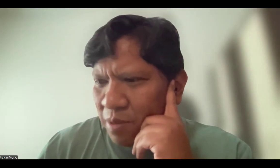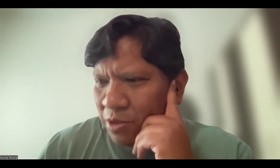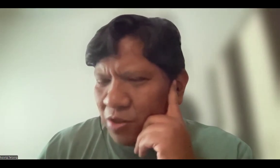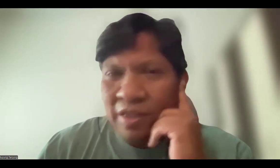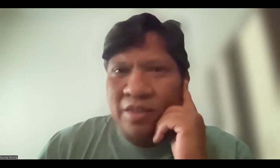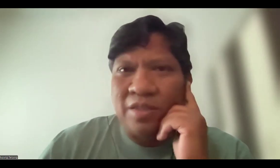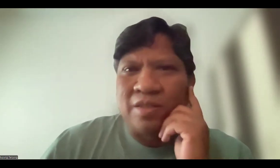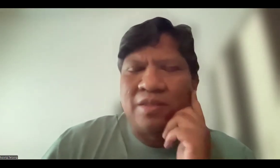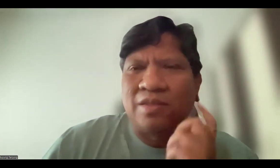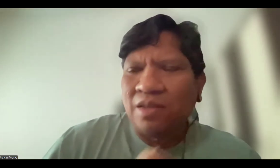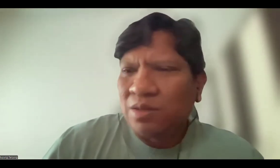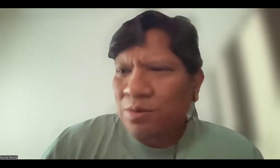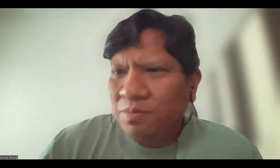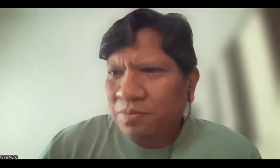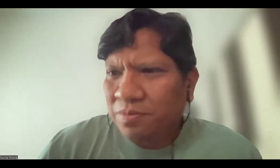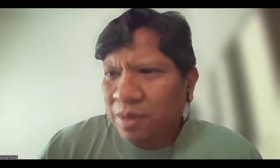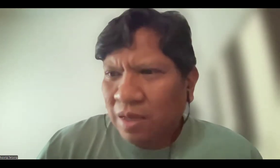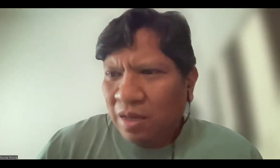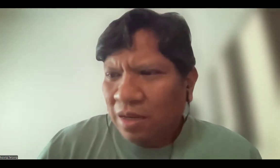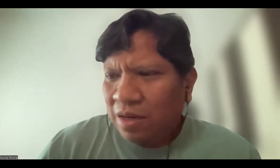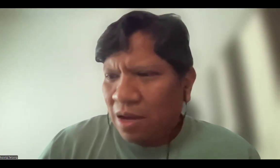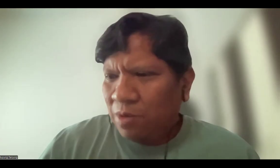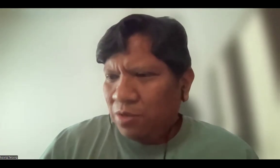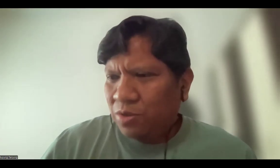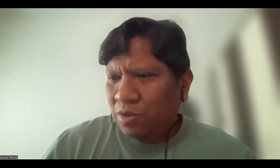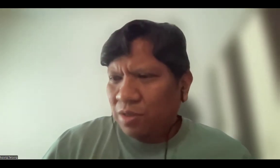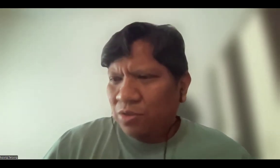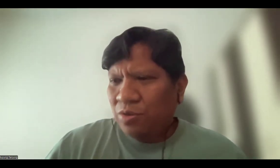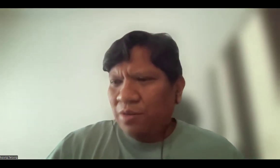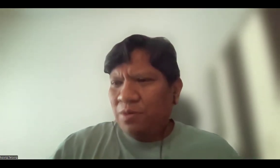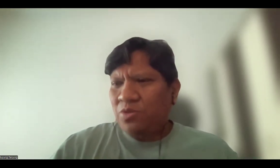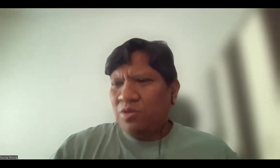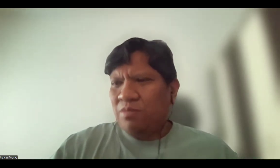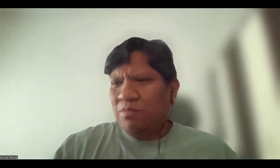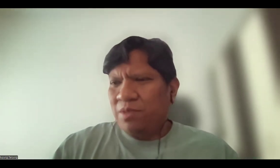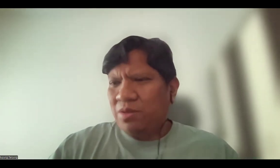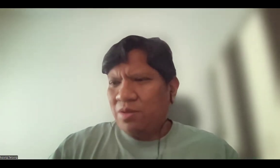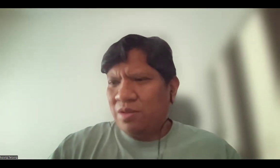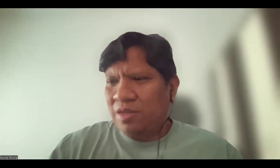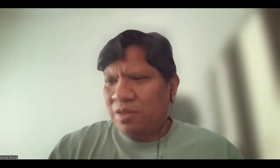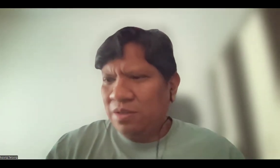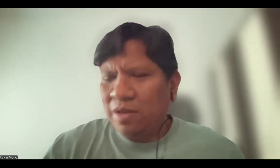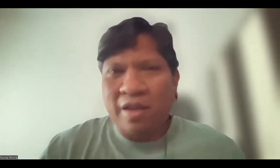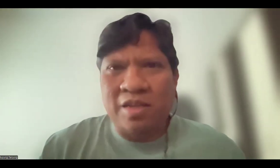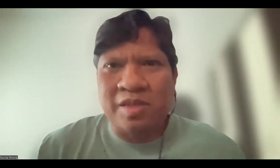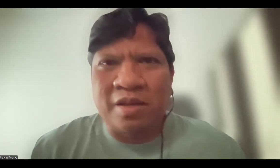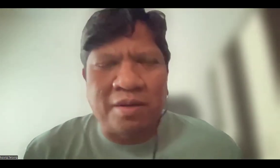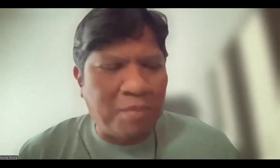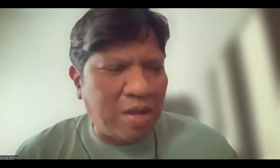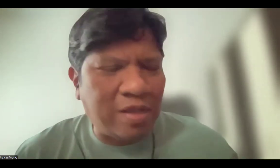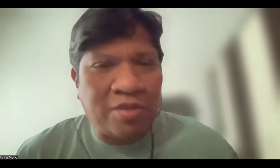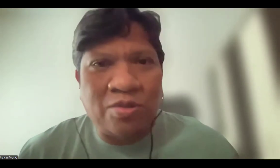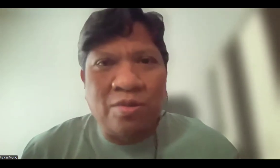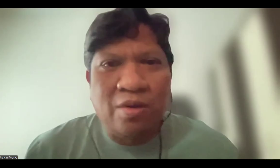some people will join in this room, and I will use two language because in English